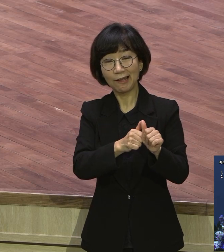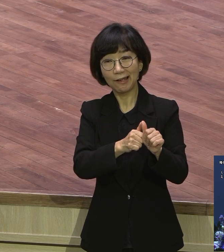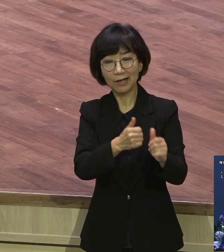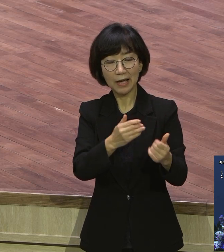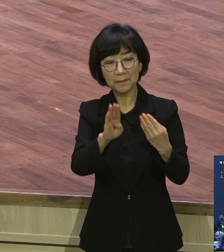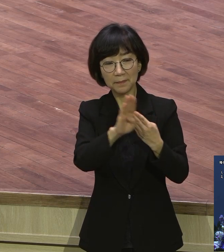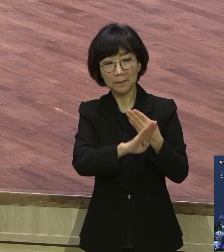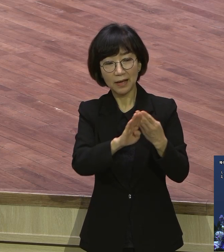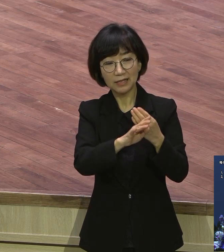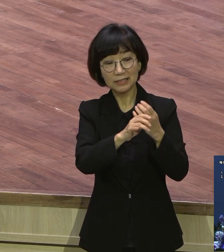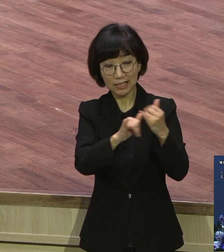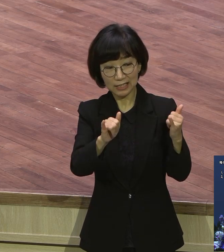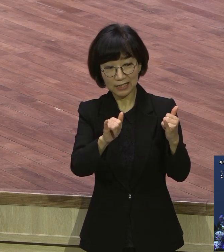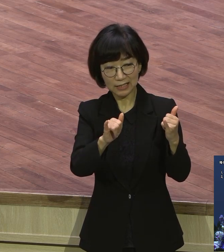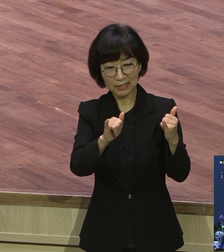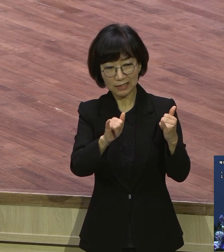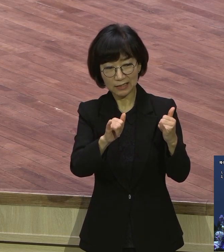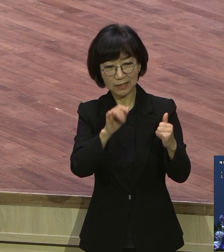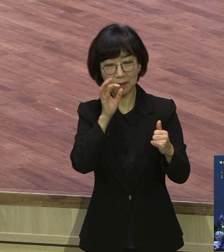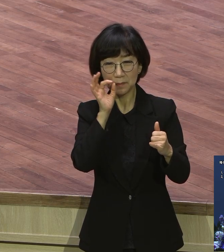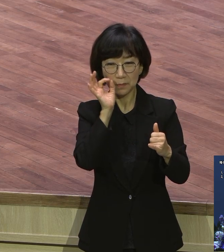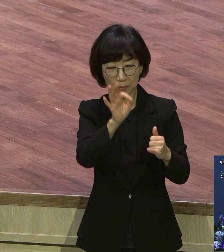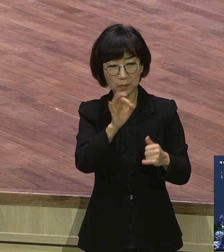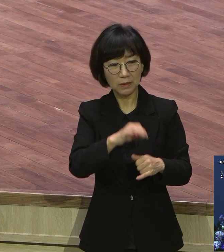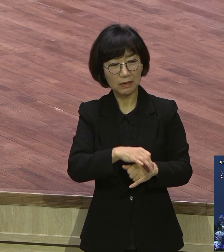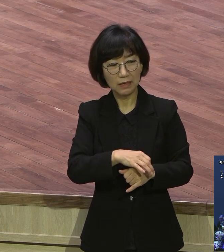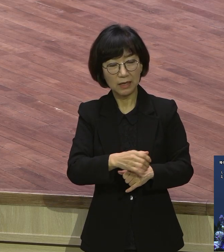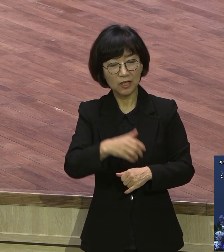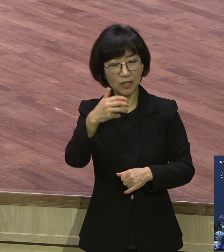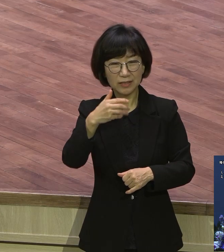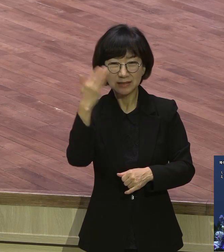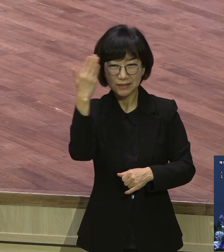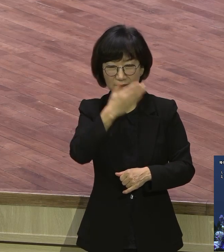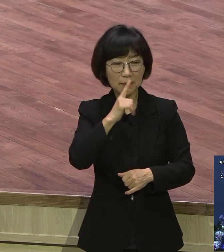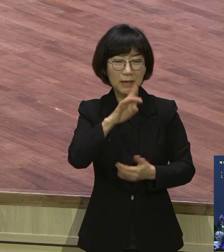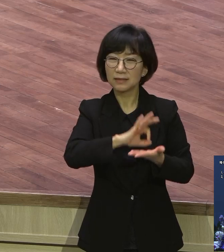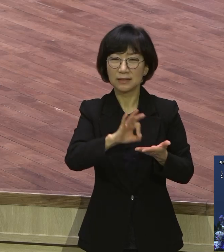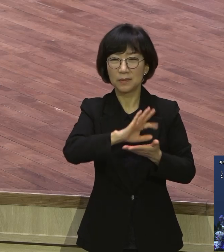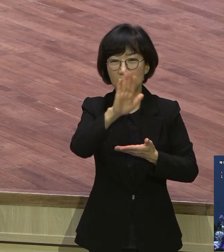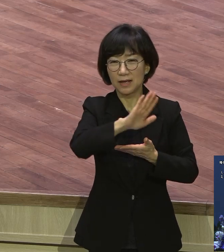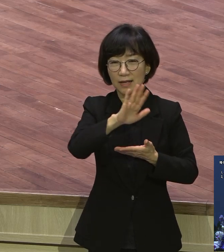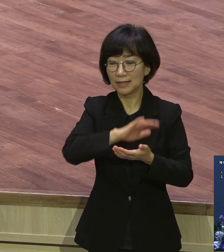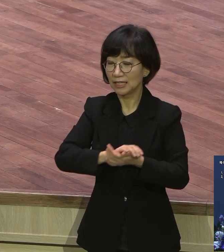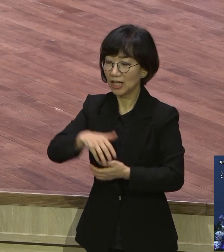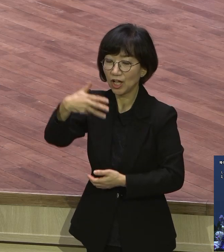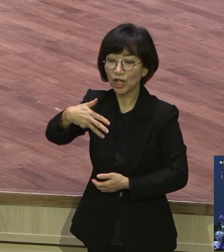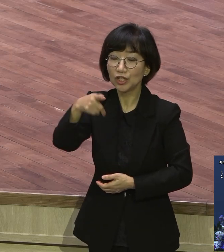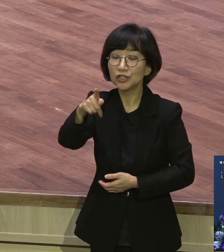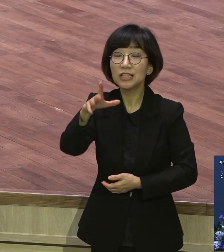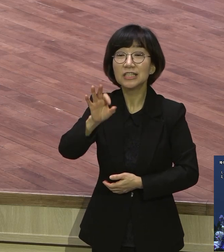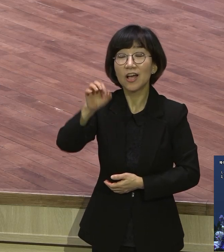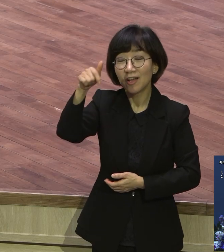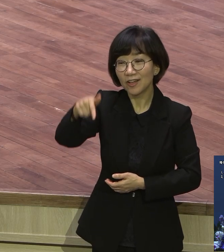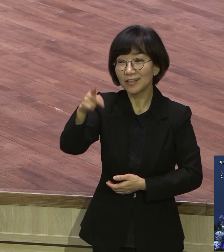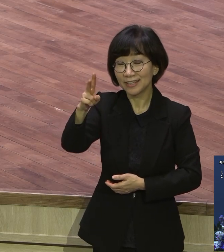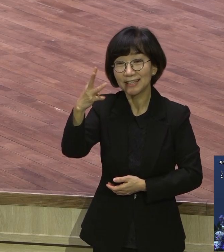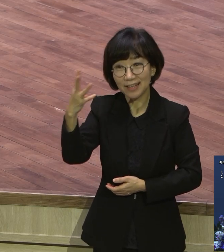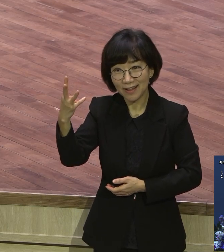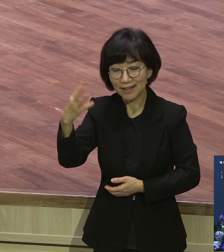청결을 말씀하는 것이 아니 예수님은 마음이 청결한 자의